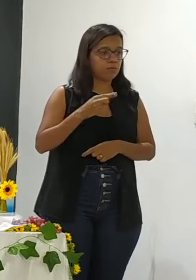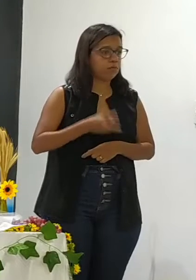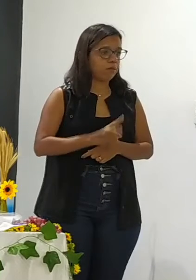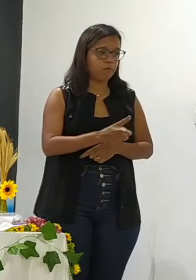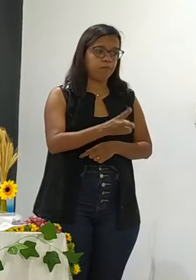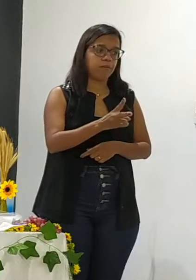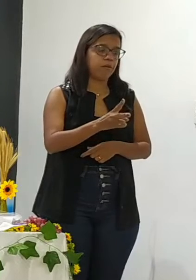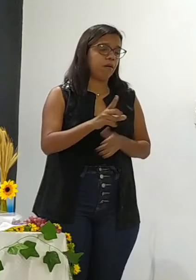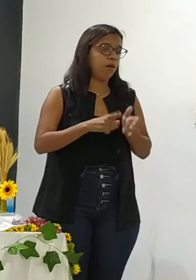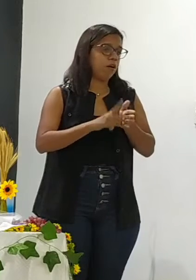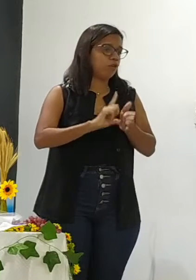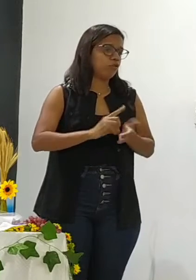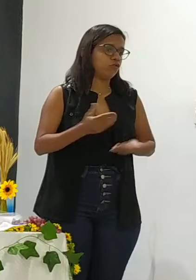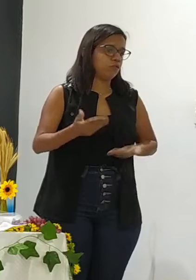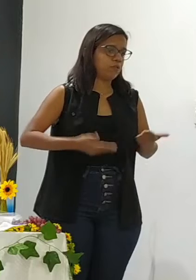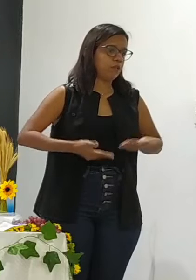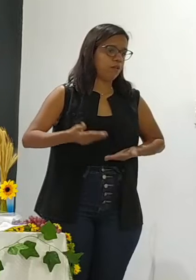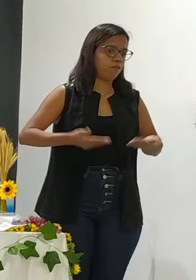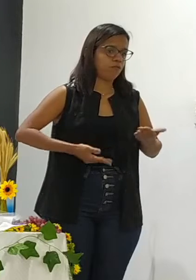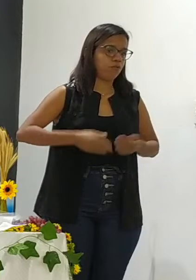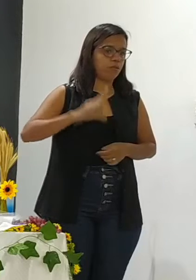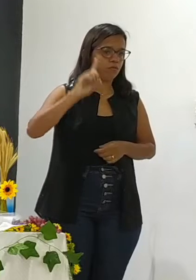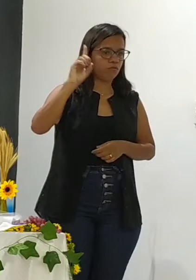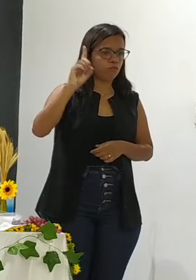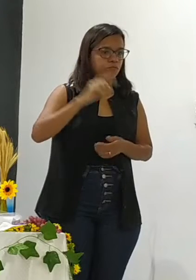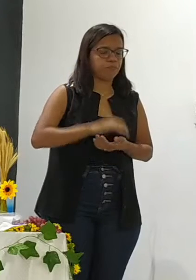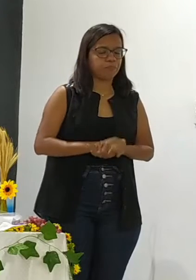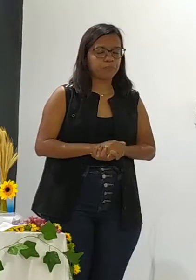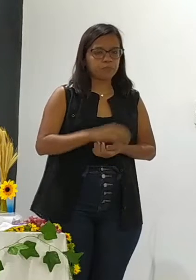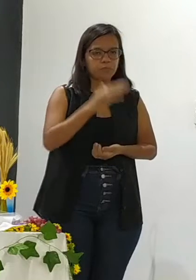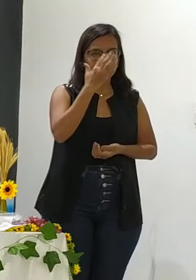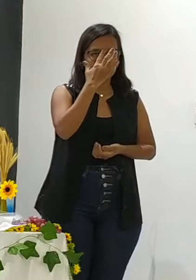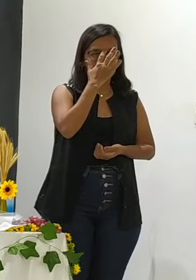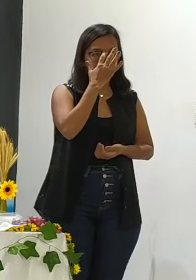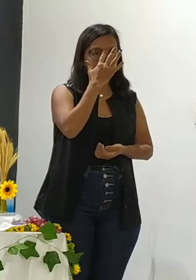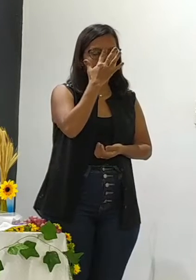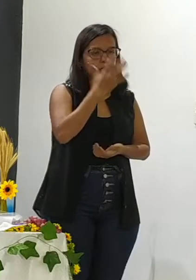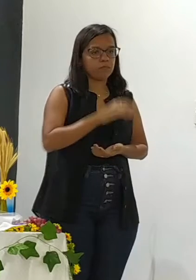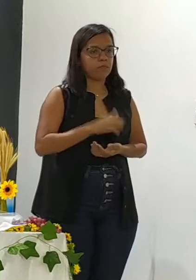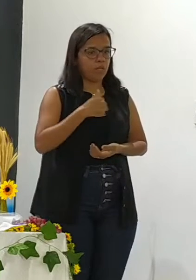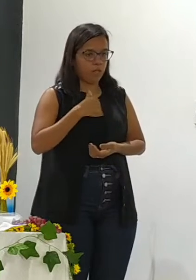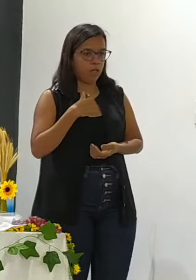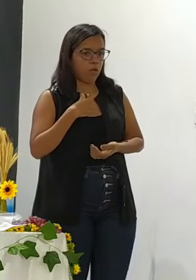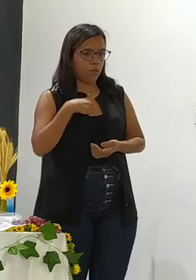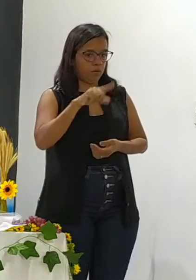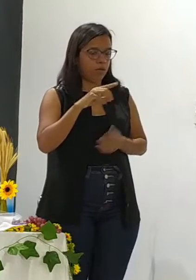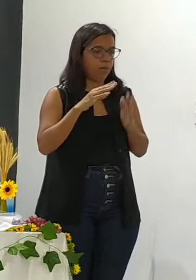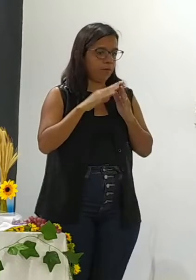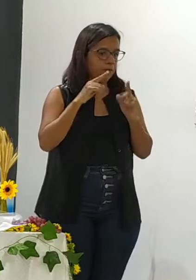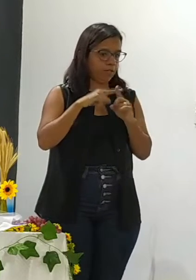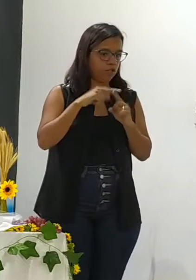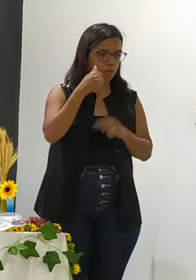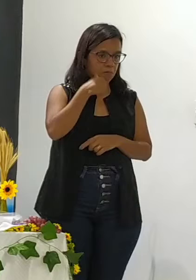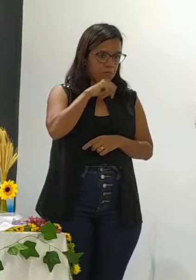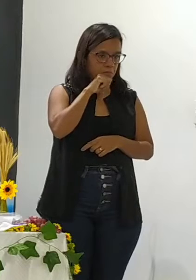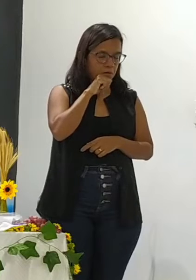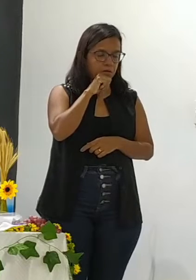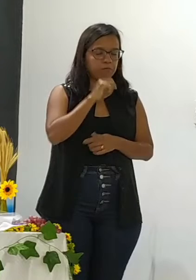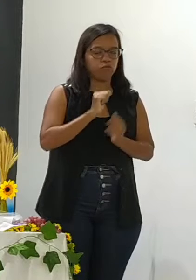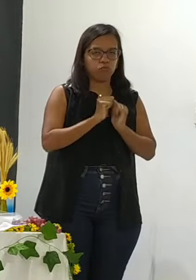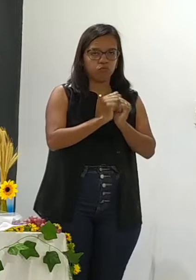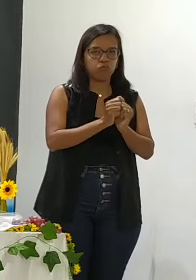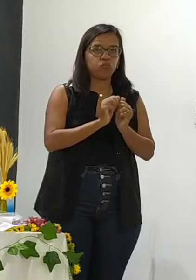irmãos, antes de ser servo de Deus, eu ia para a igreja lá que minha mãe sempre nos